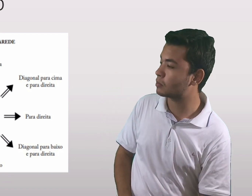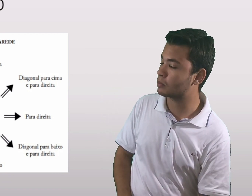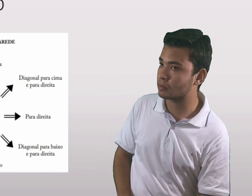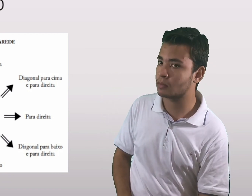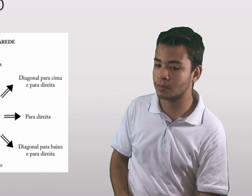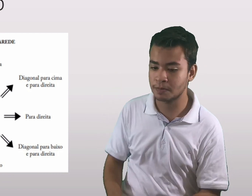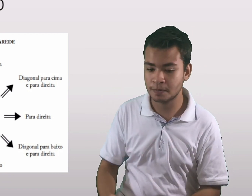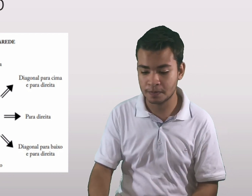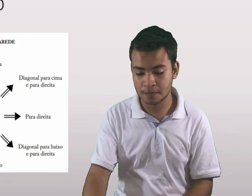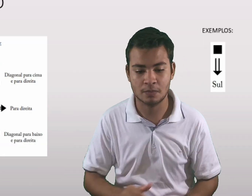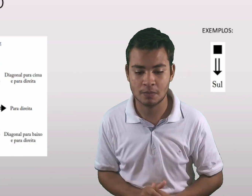essa imagem ao lado.